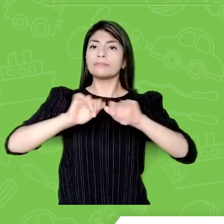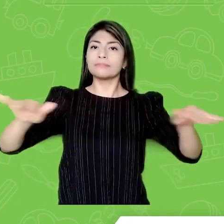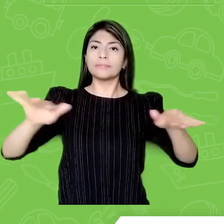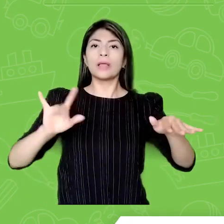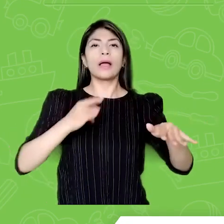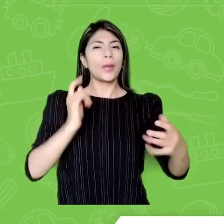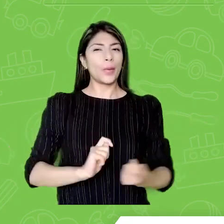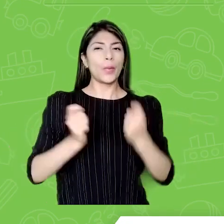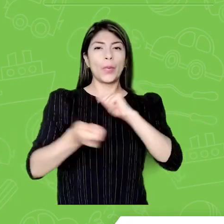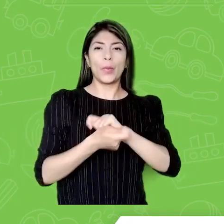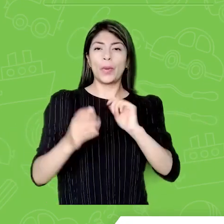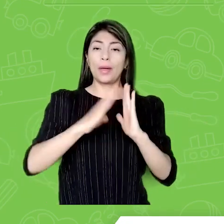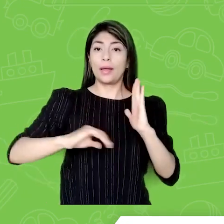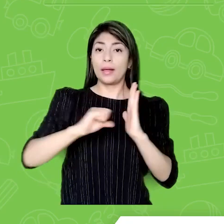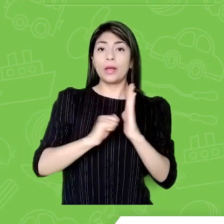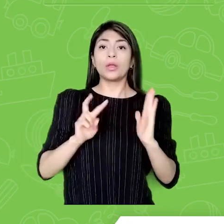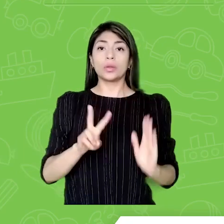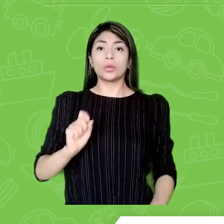el artículo